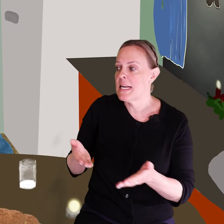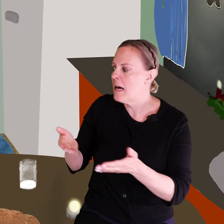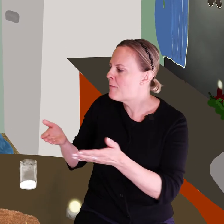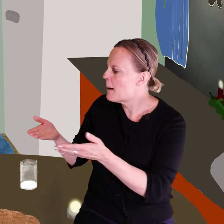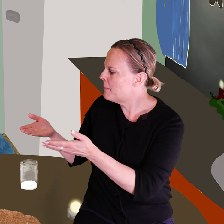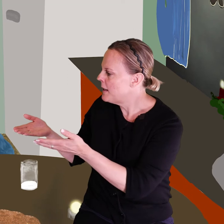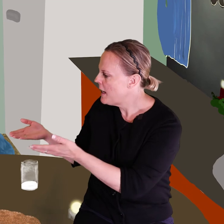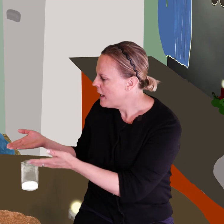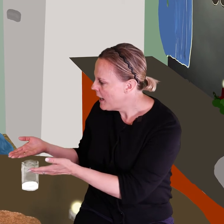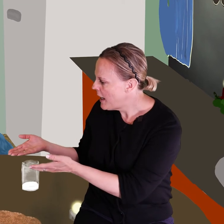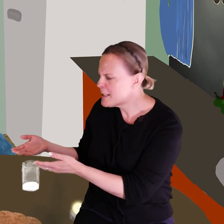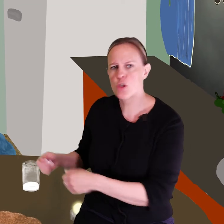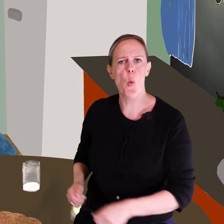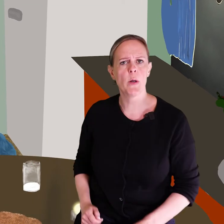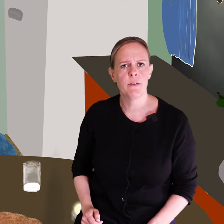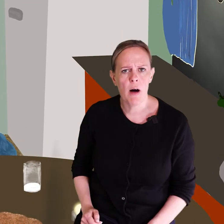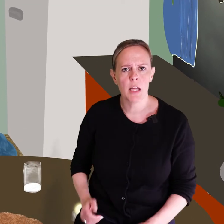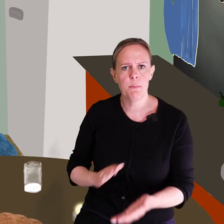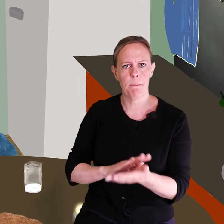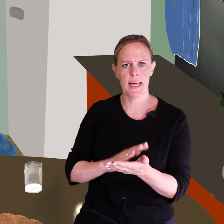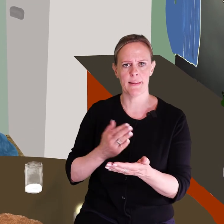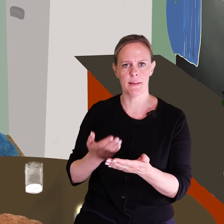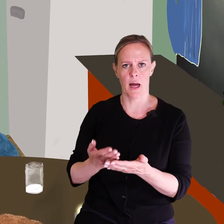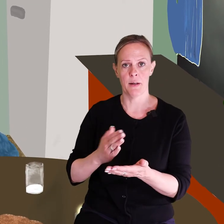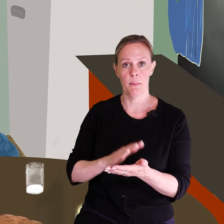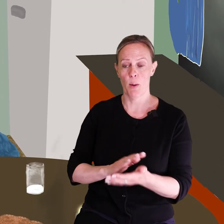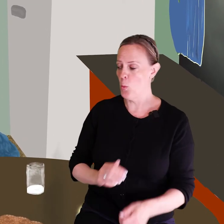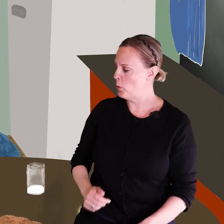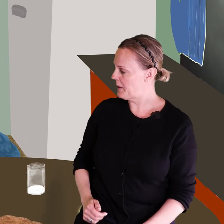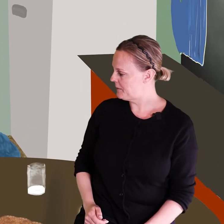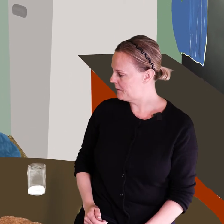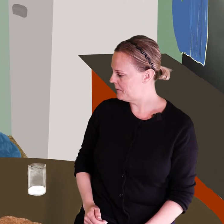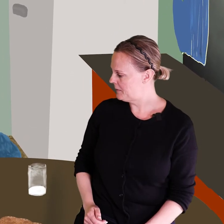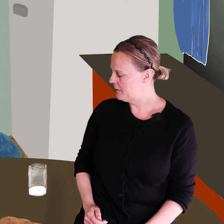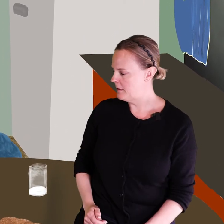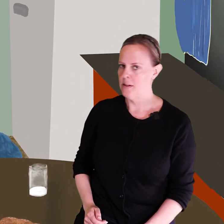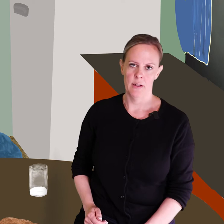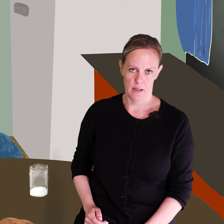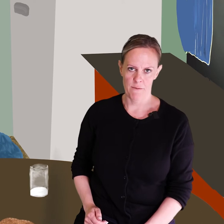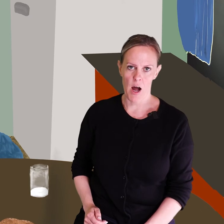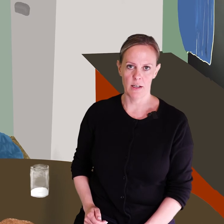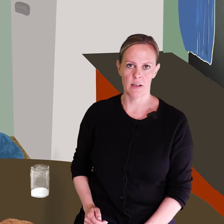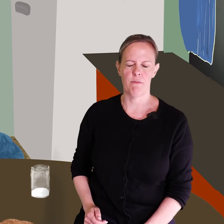Ställer fram ett stort fat med plättar på bordet. I vanliga fall